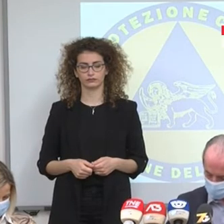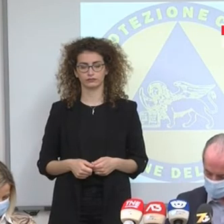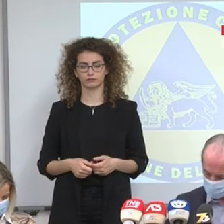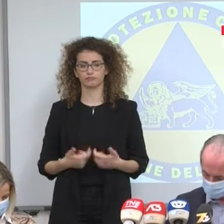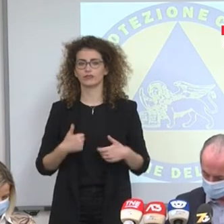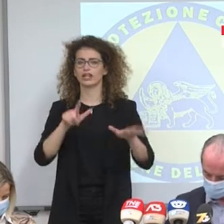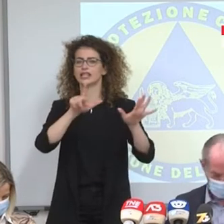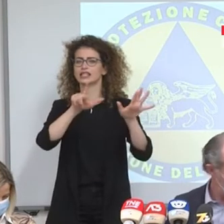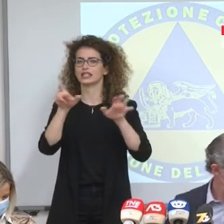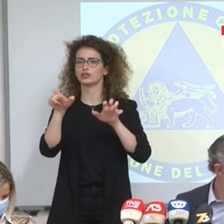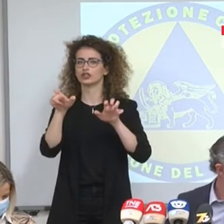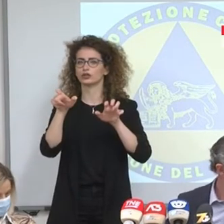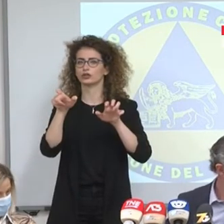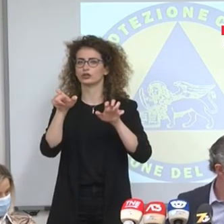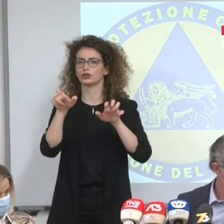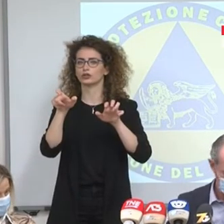Questi